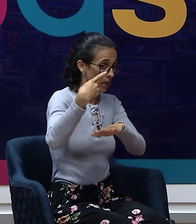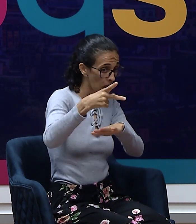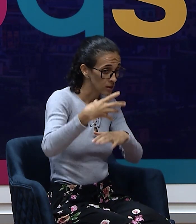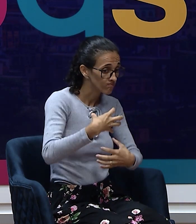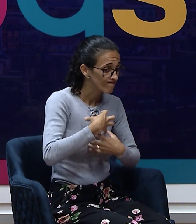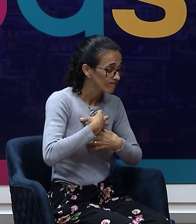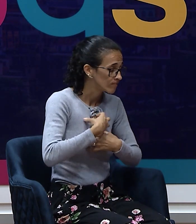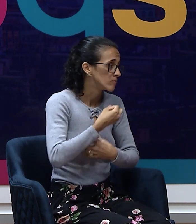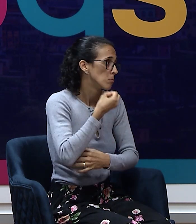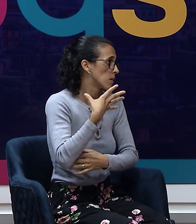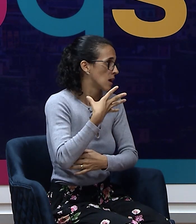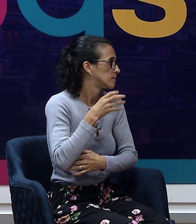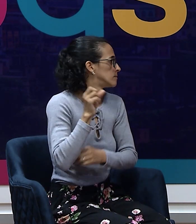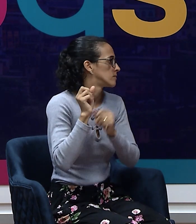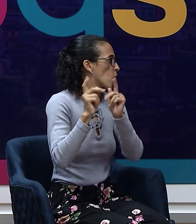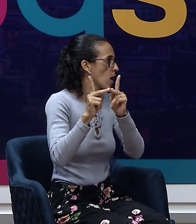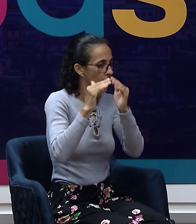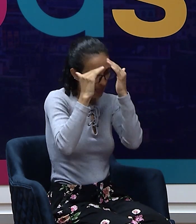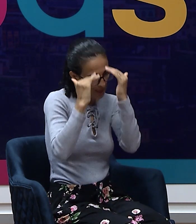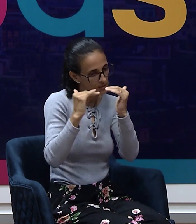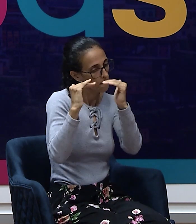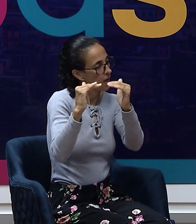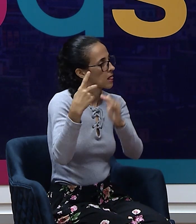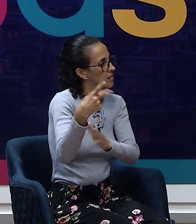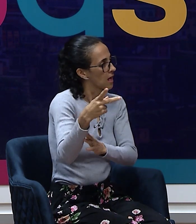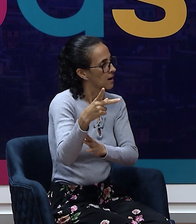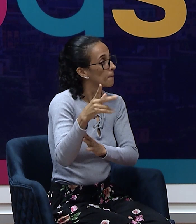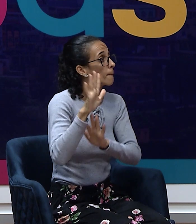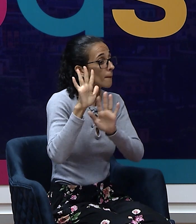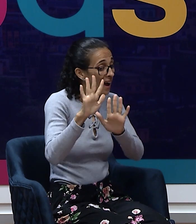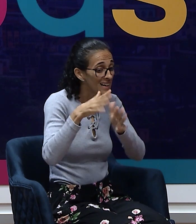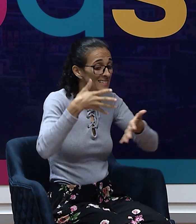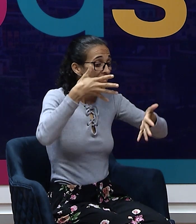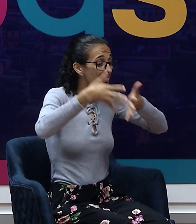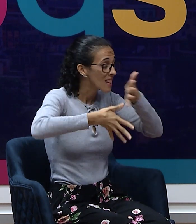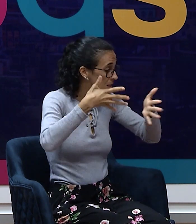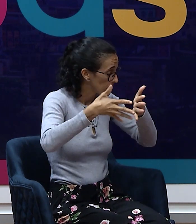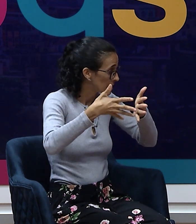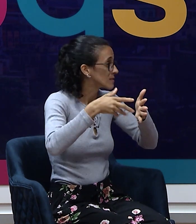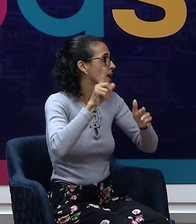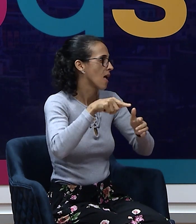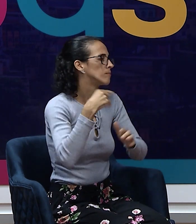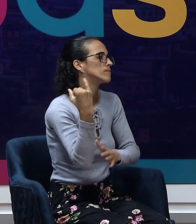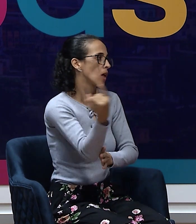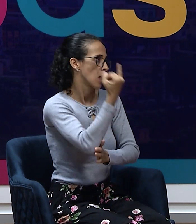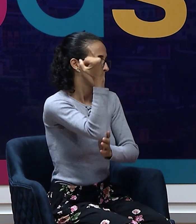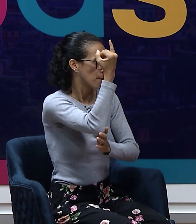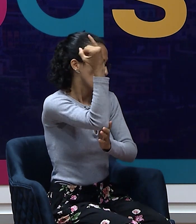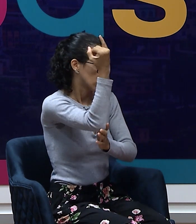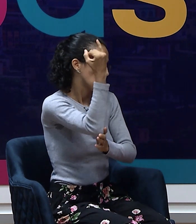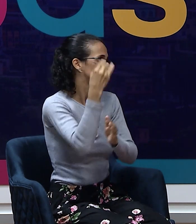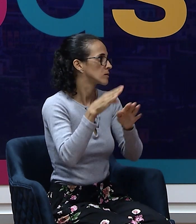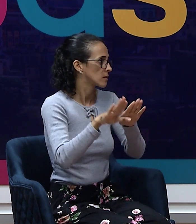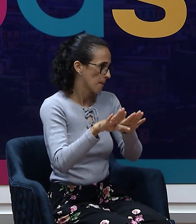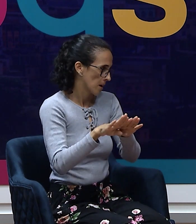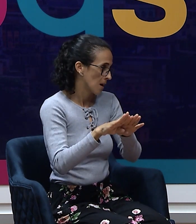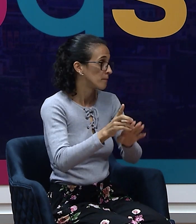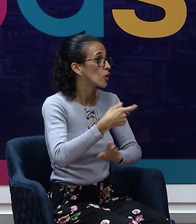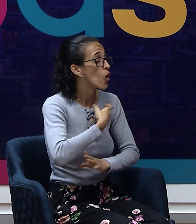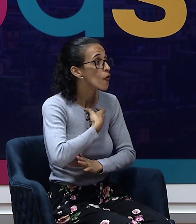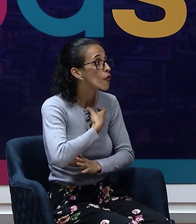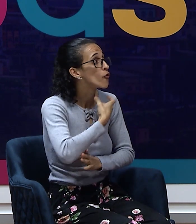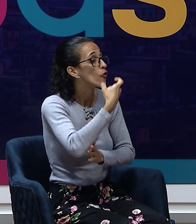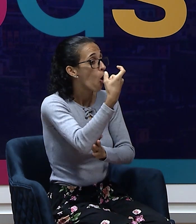que escolhe, gente, se ela precisa desse aparelho ou não. E a gente precisa respeitar. Agora, a Libras, ela é muito importante